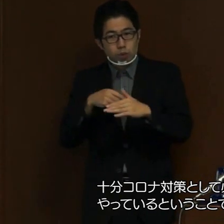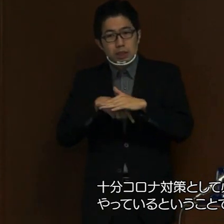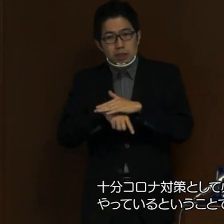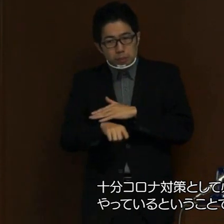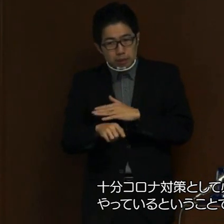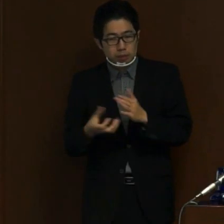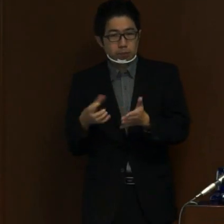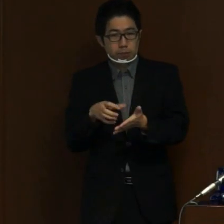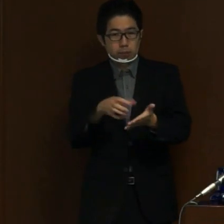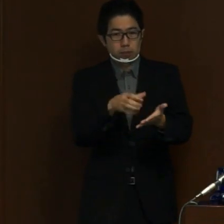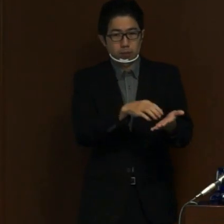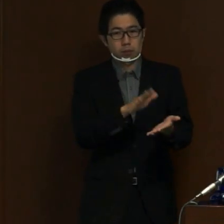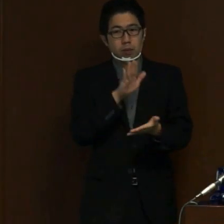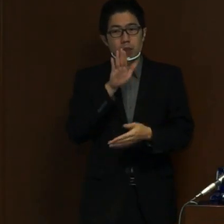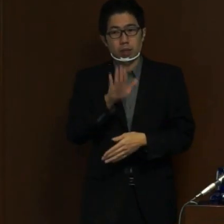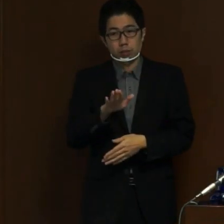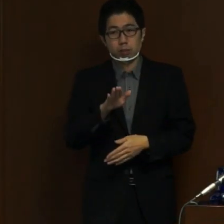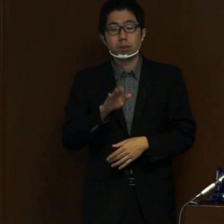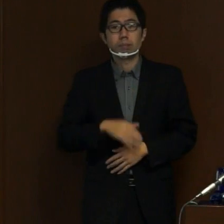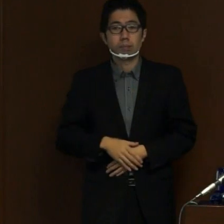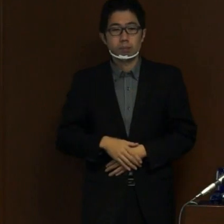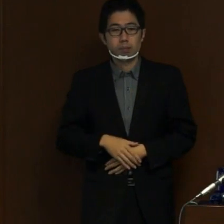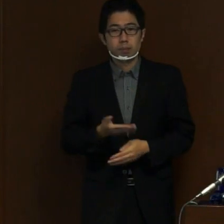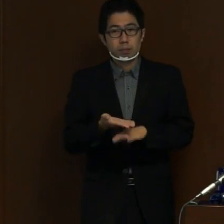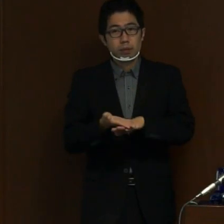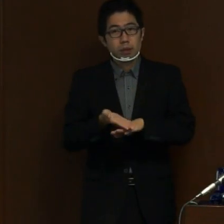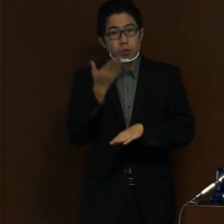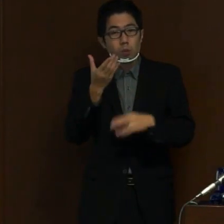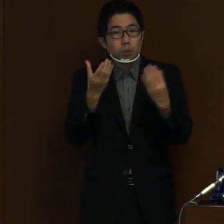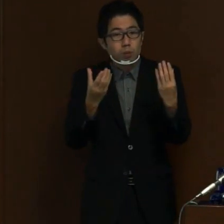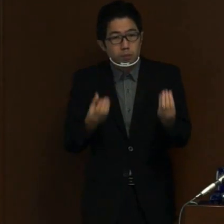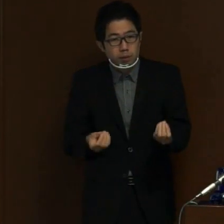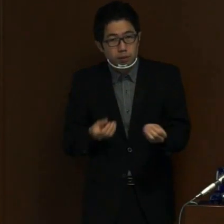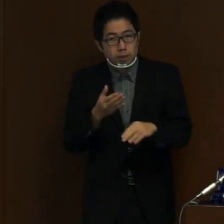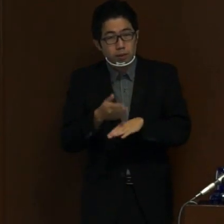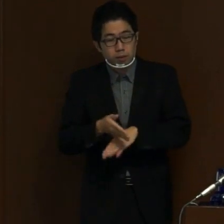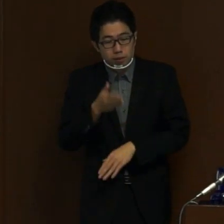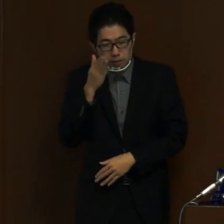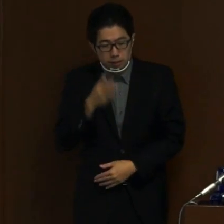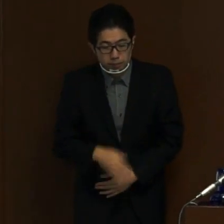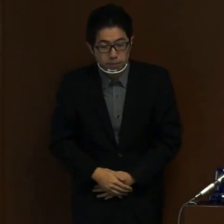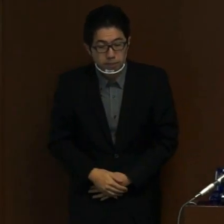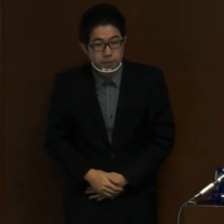はい、以上で新聞記者会見終わります。ありがとうございました。